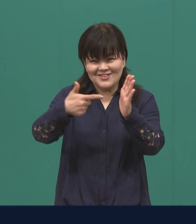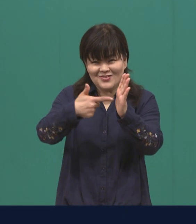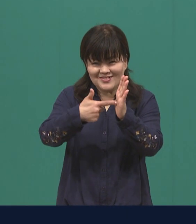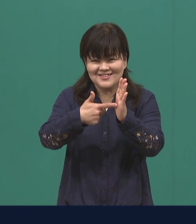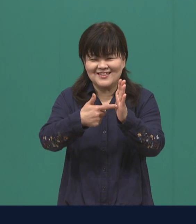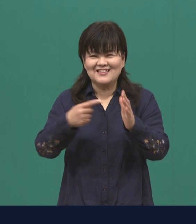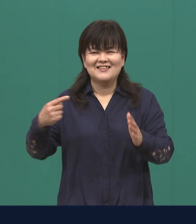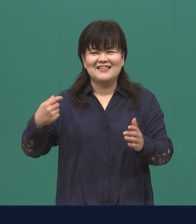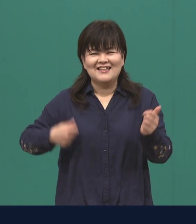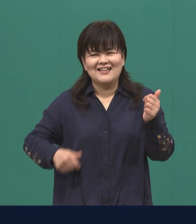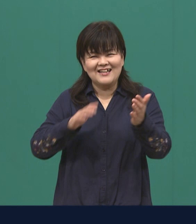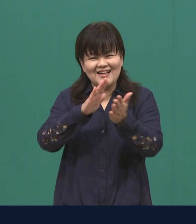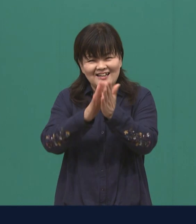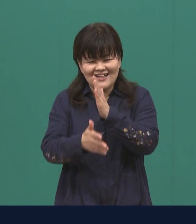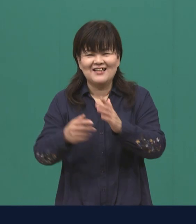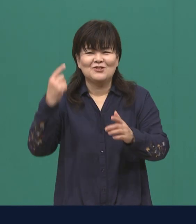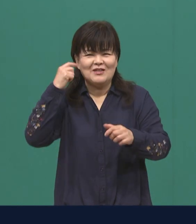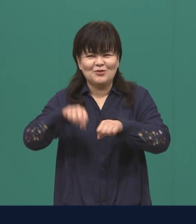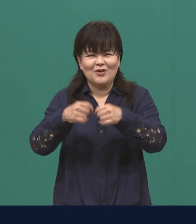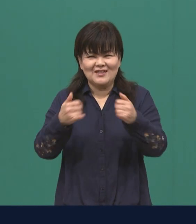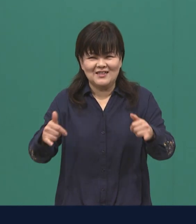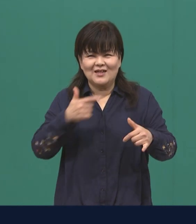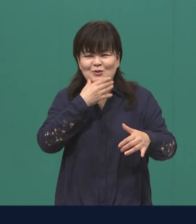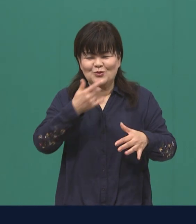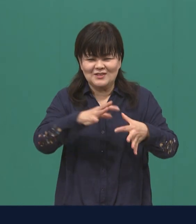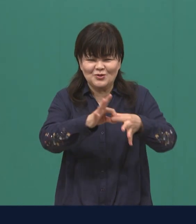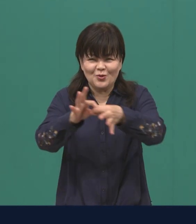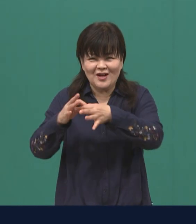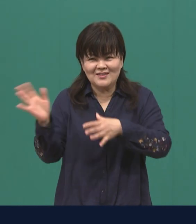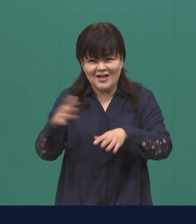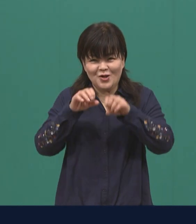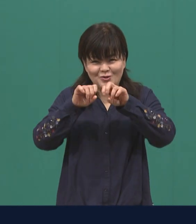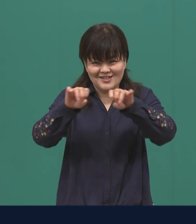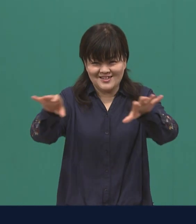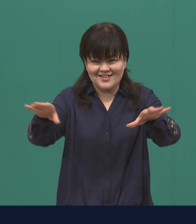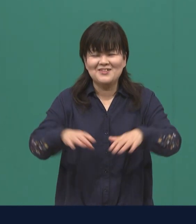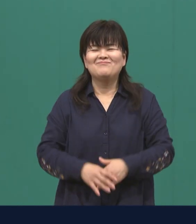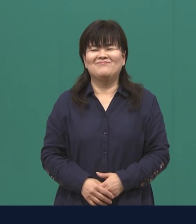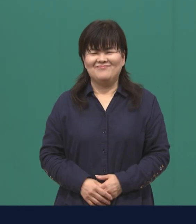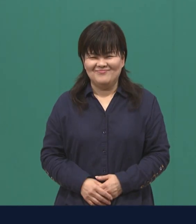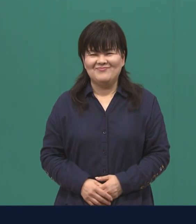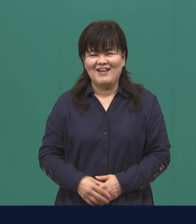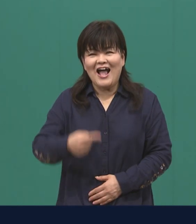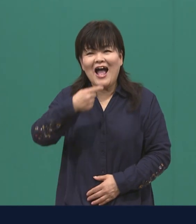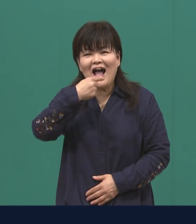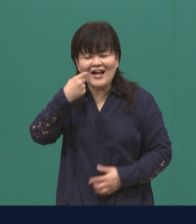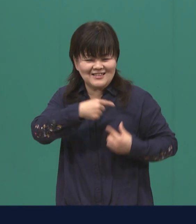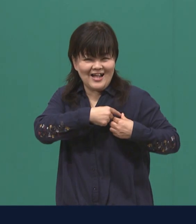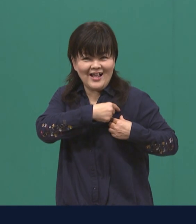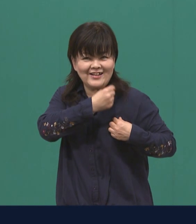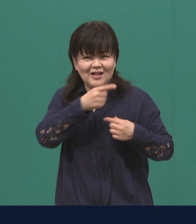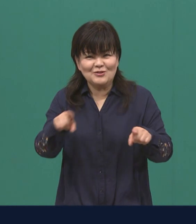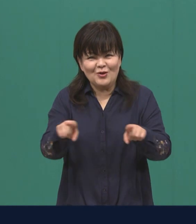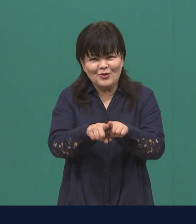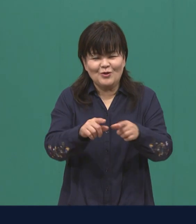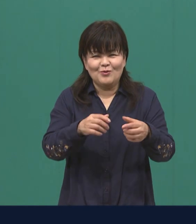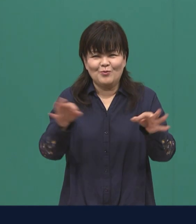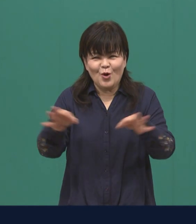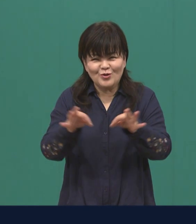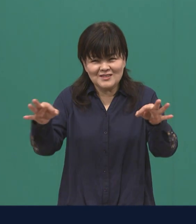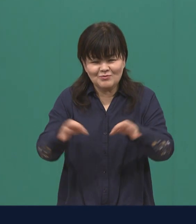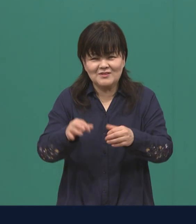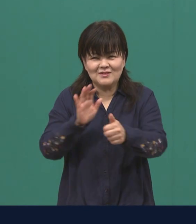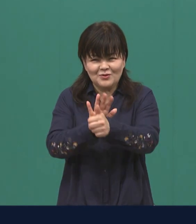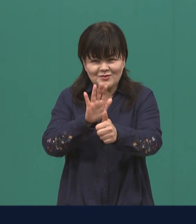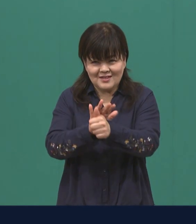続いて社会福祉法人滋賀県聴覚障害者福祉協会からのお知らせです。赤い羽共